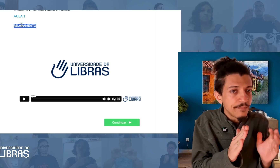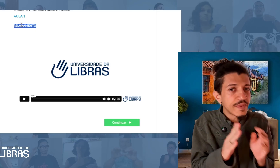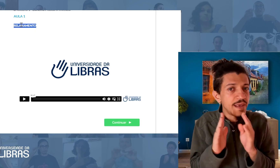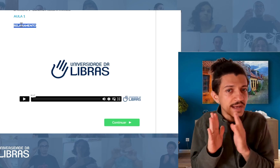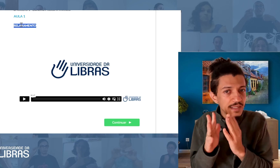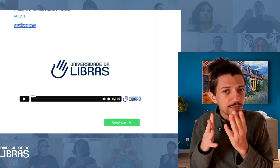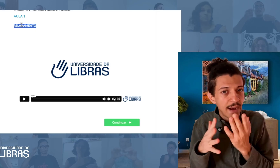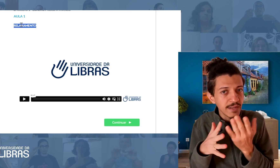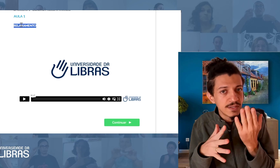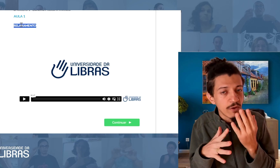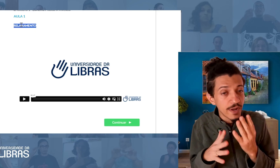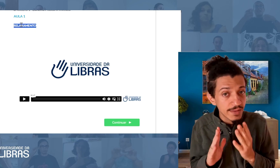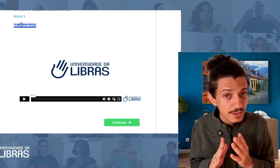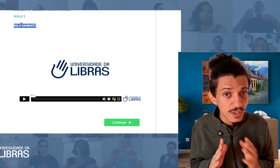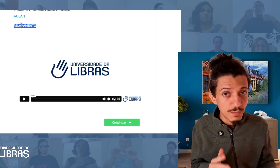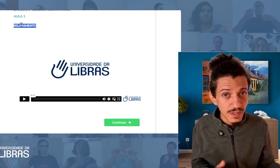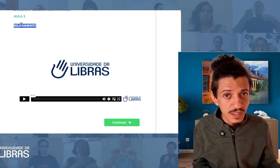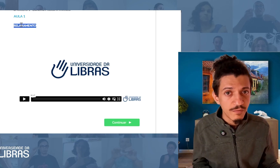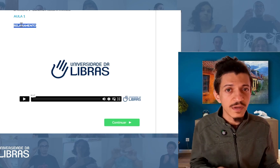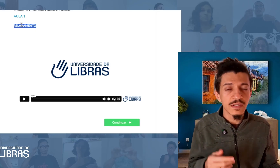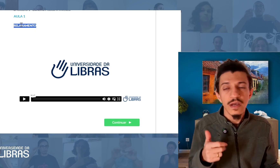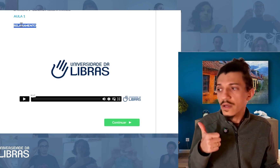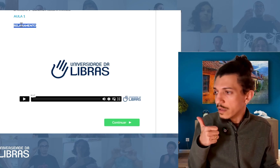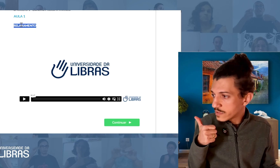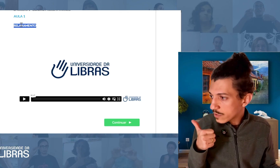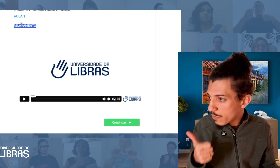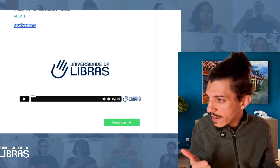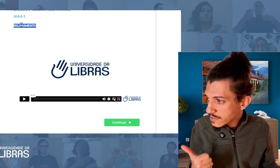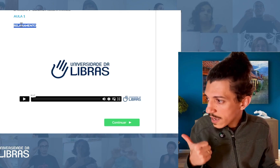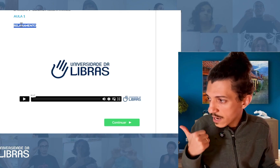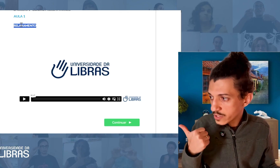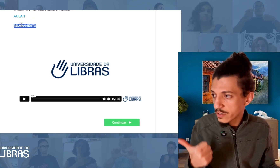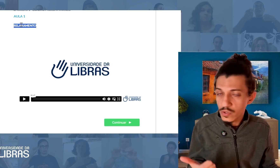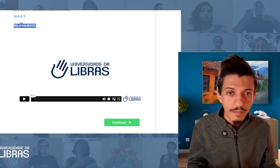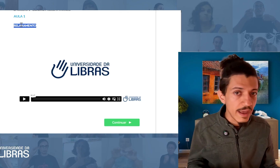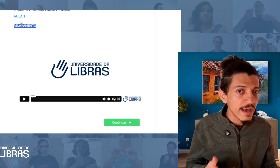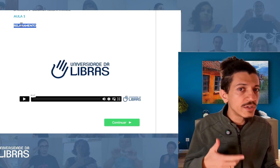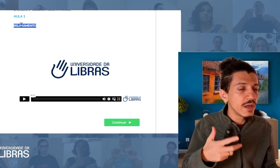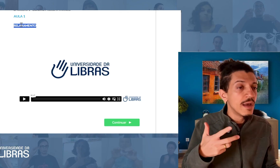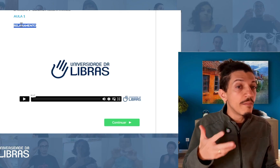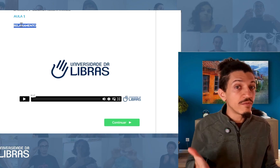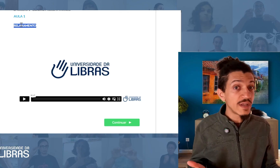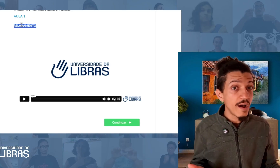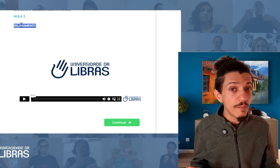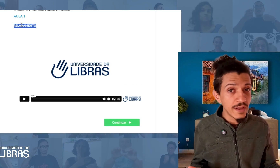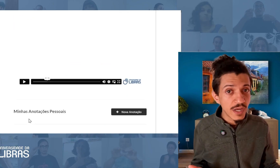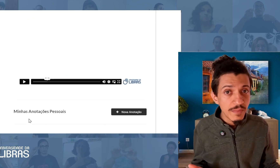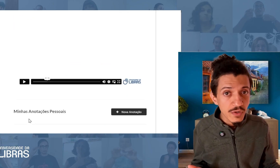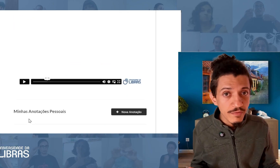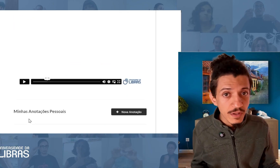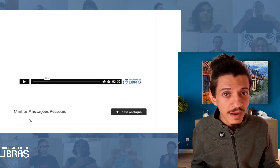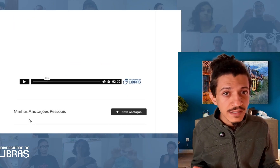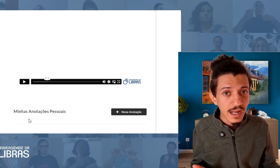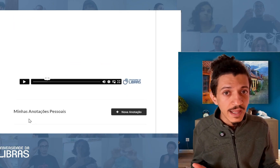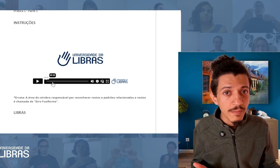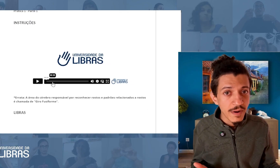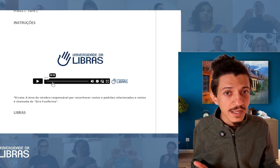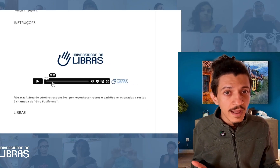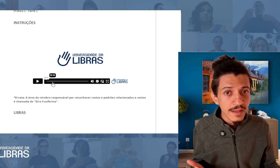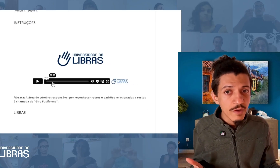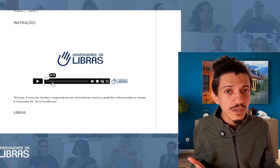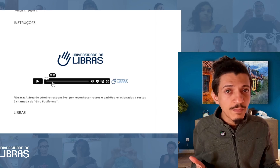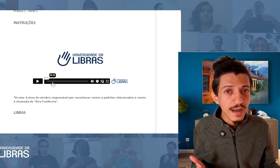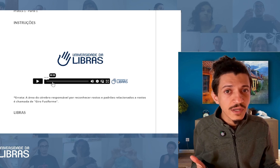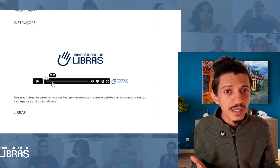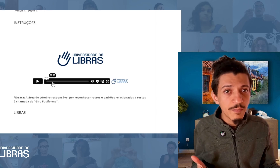partes e essas partes têm orientações específicas. Então, você começa relaxando a sua mente, para você realmente absorvendo mais da Libras.